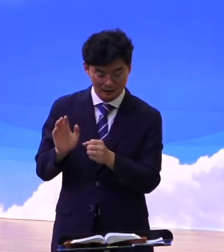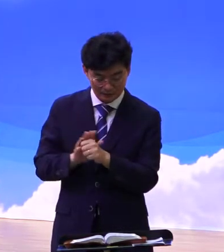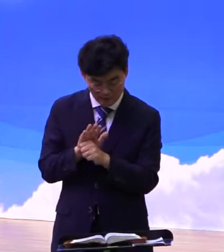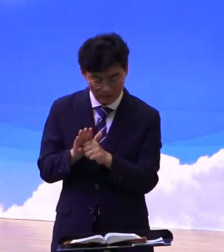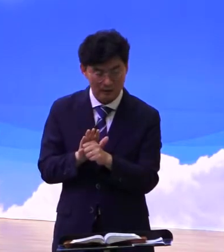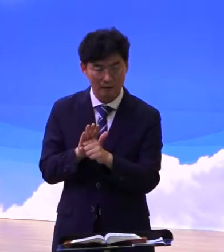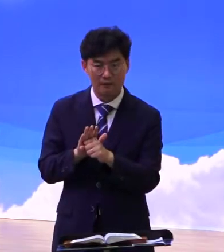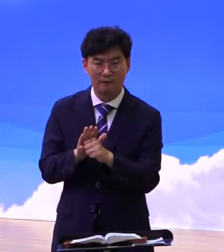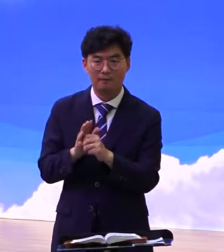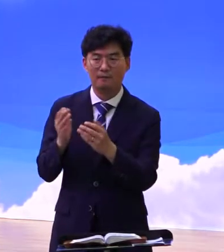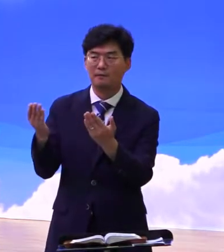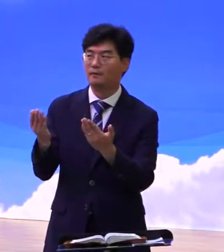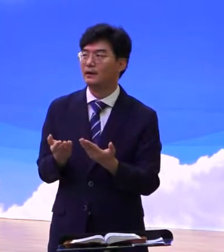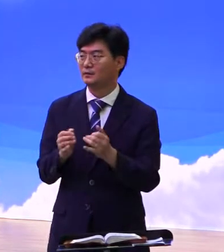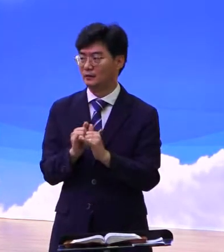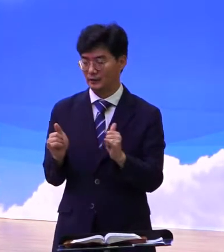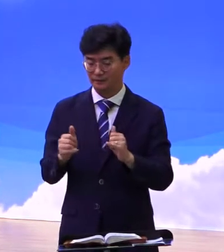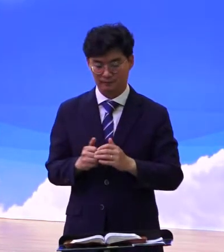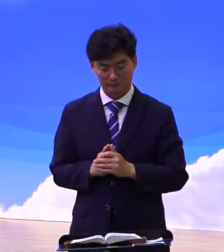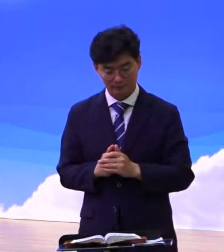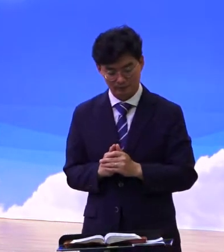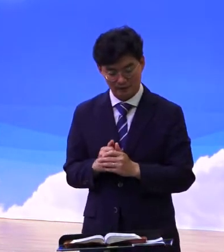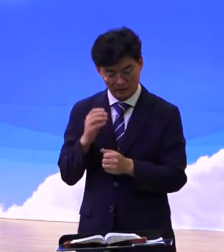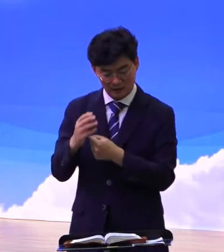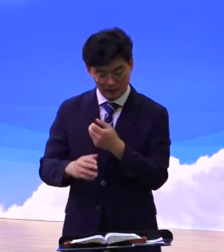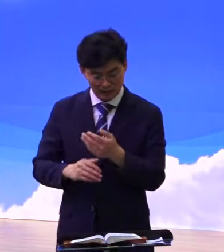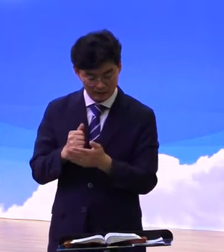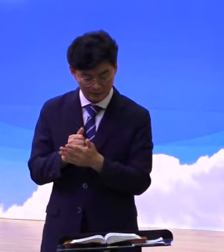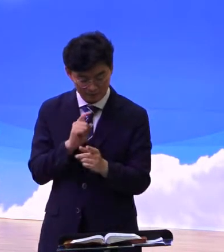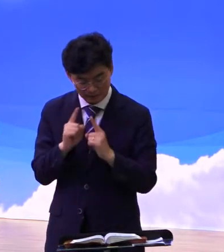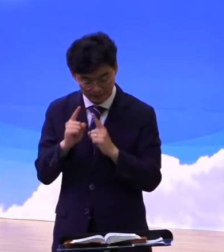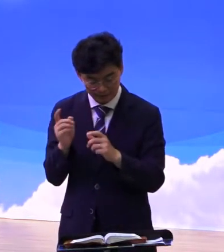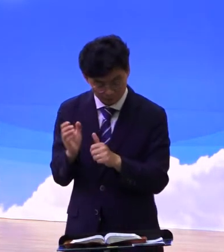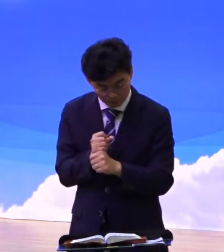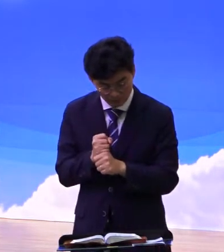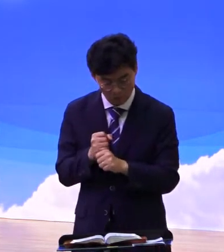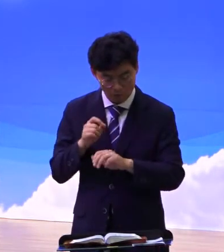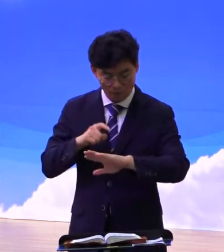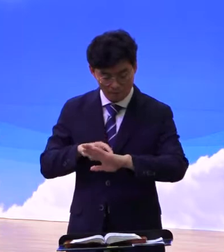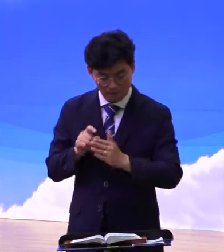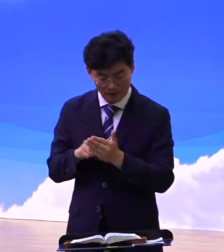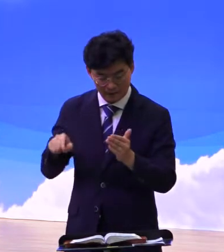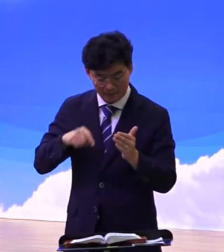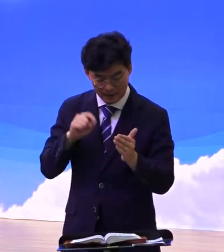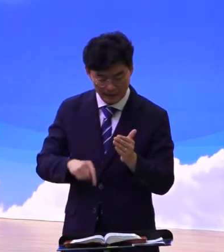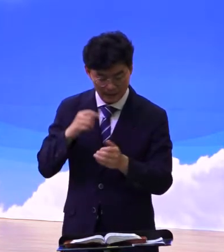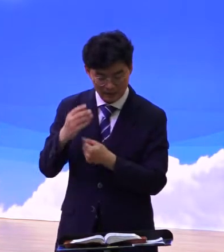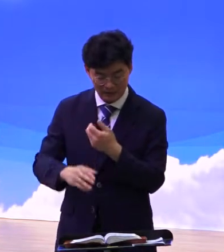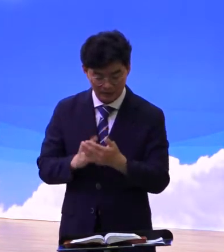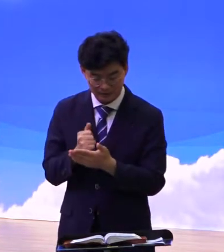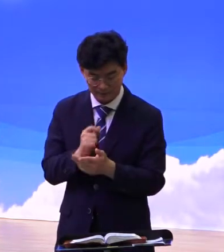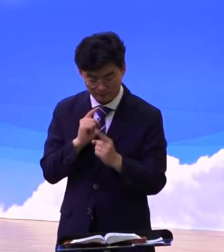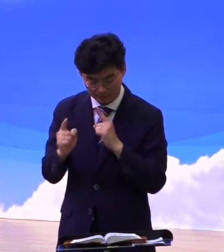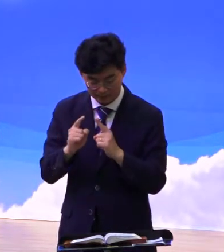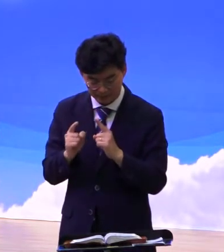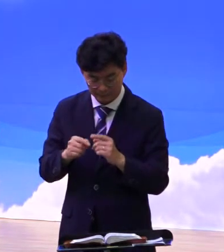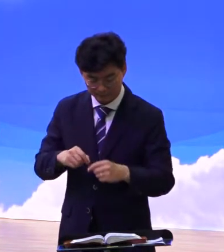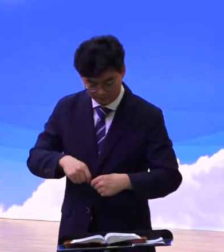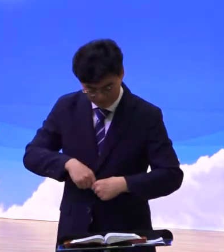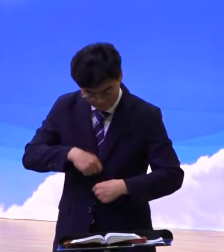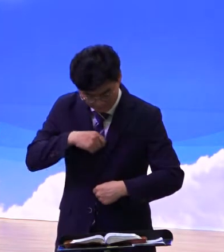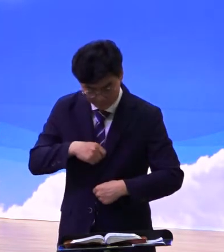사랑하는 그리스도인들이 하나님의 말씀을 붙들고 그 가슴에 하나님의 진리를 품고 사는 사람들이